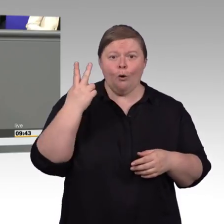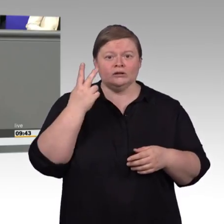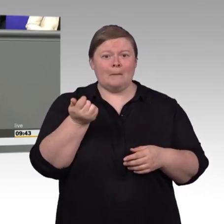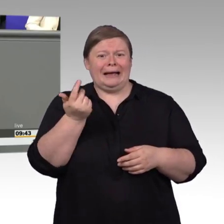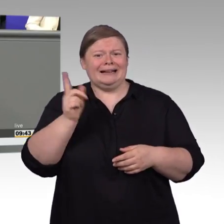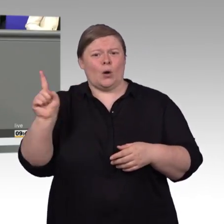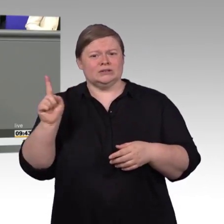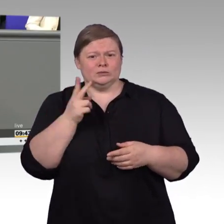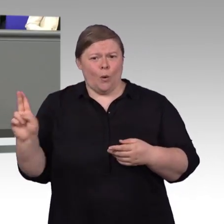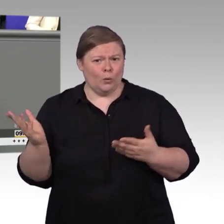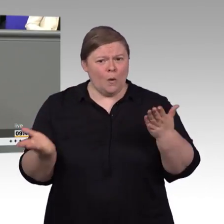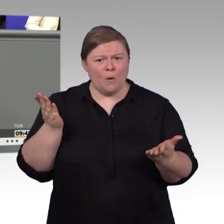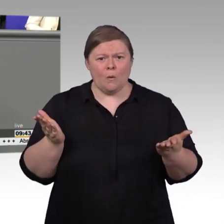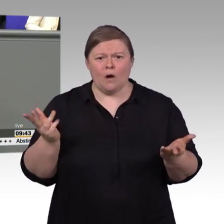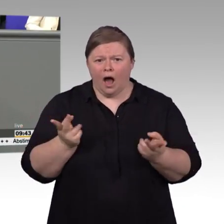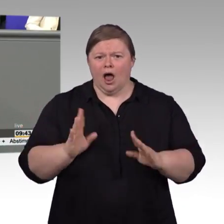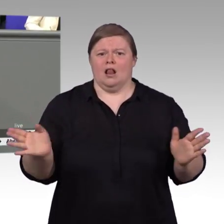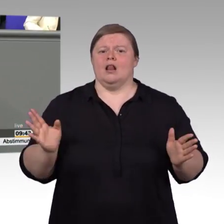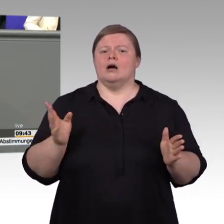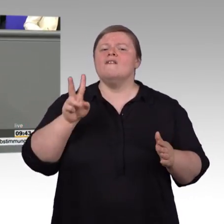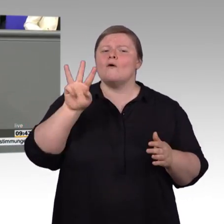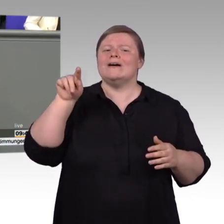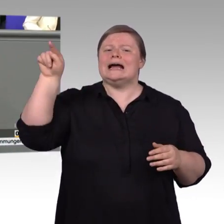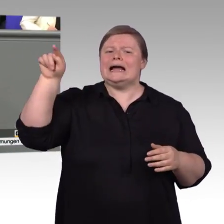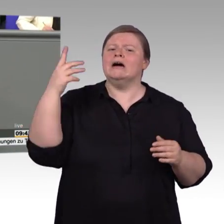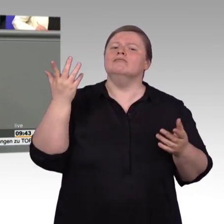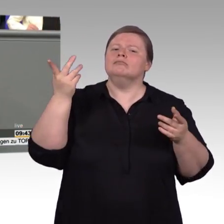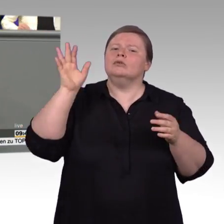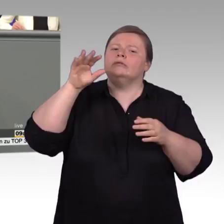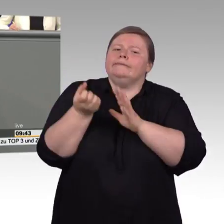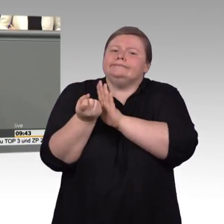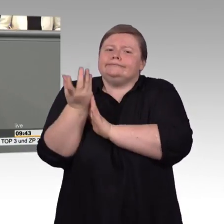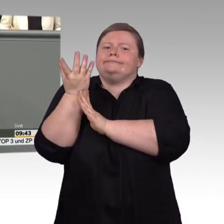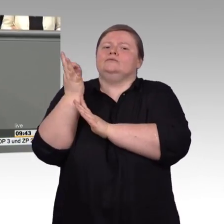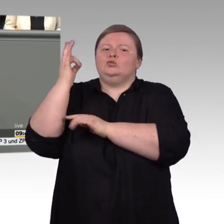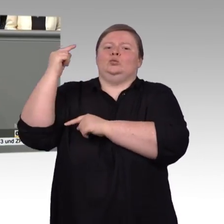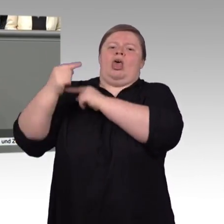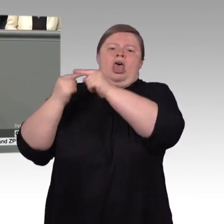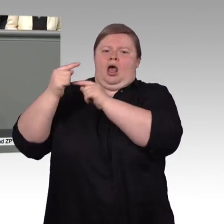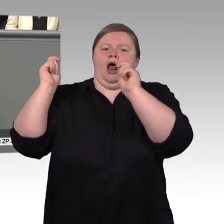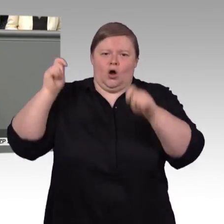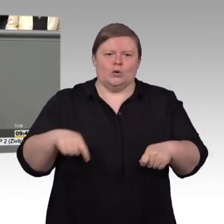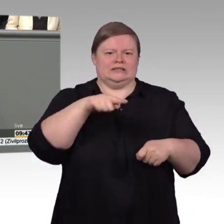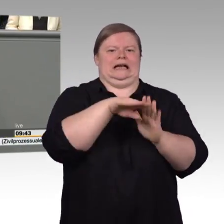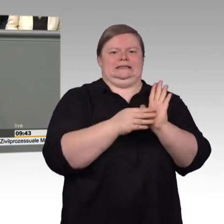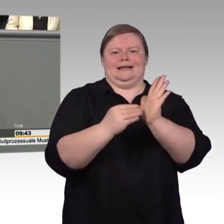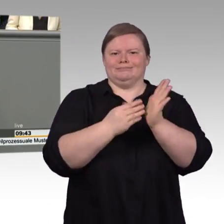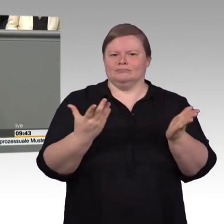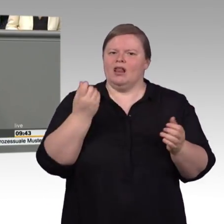Verbraucher, individuell zu klagen, sehr, sehr hoch ist. Wer geht denn hin und klagt für 30 Euro in der